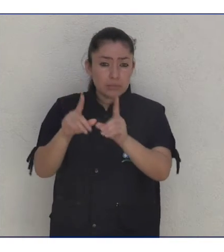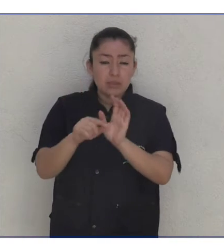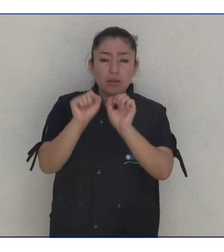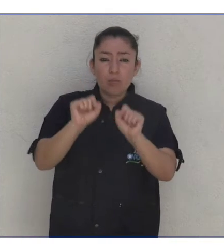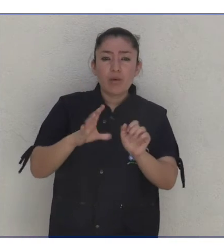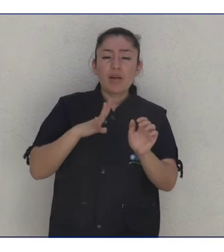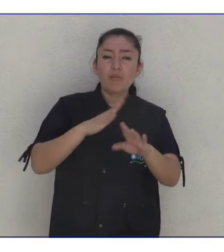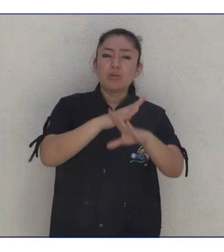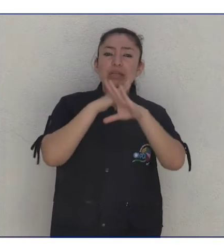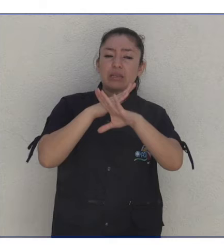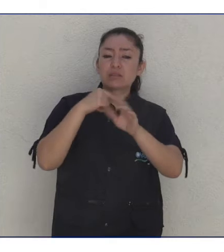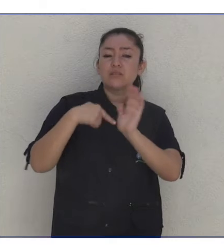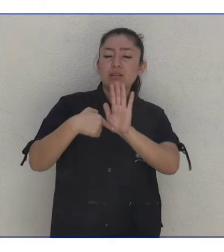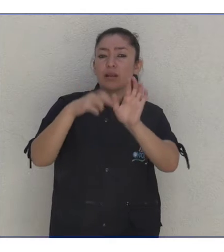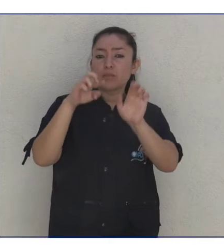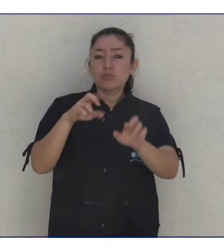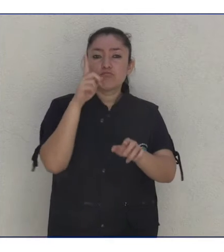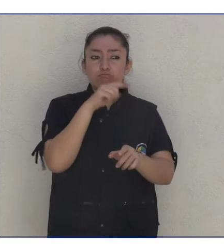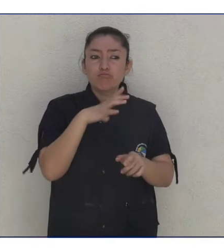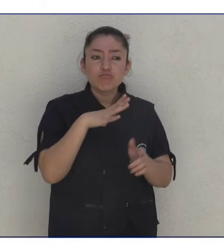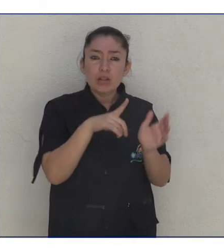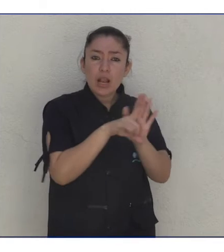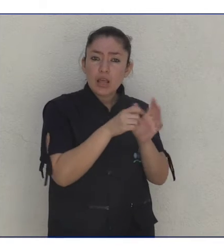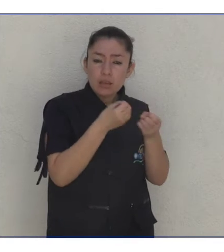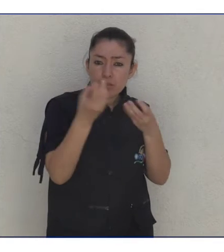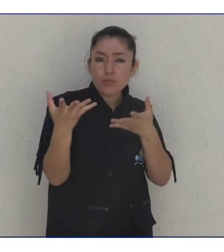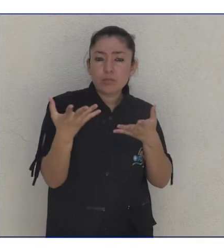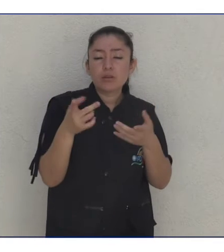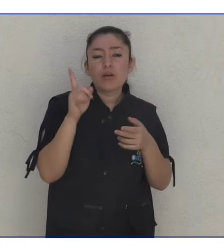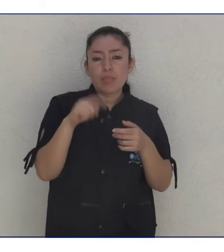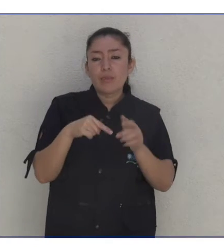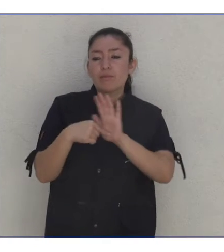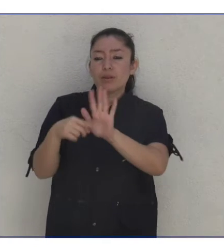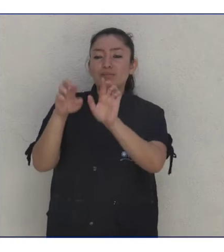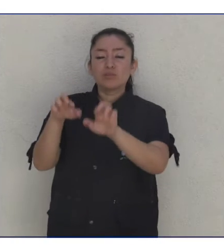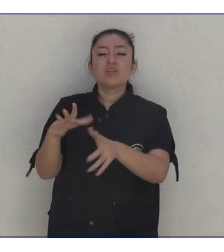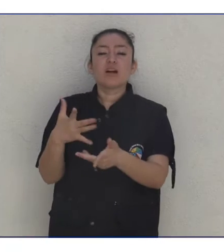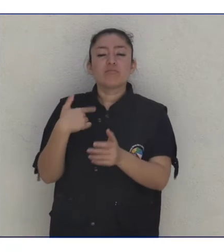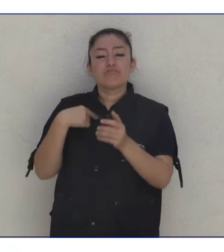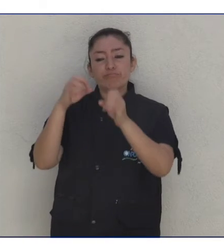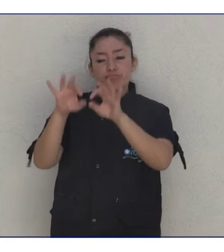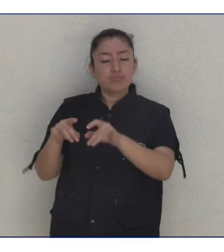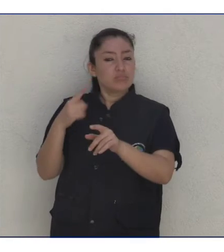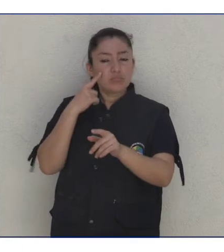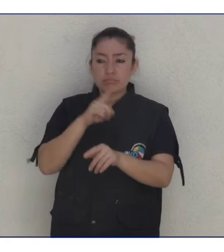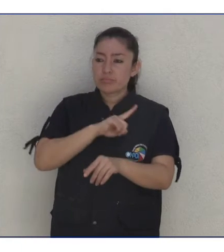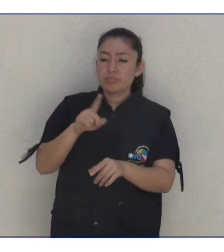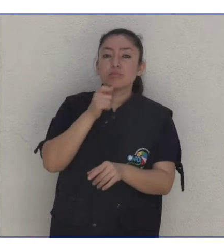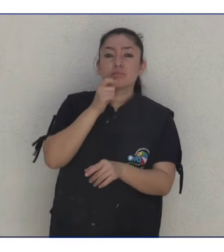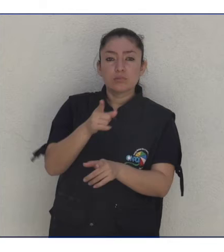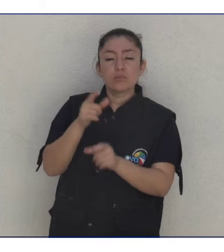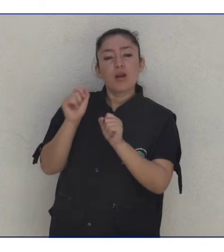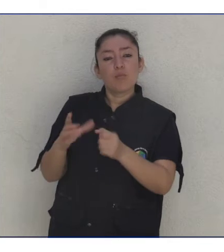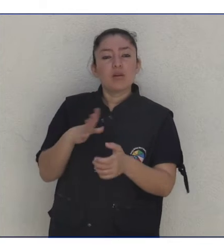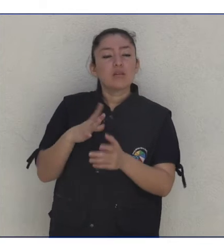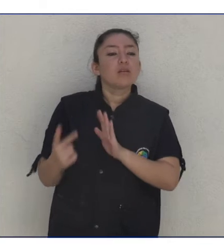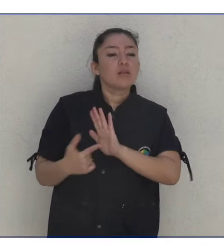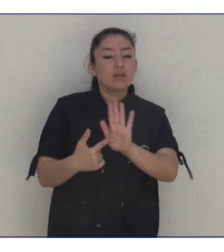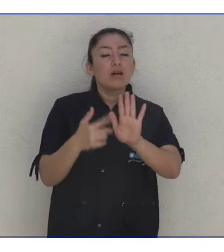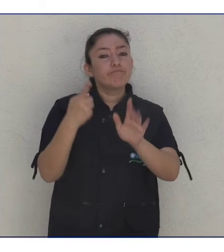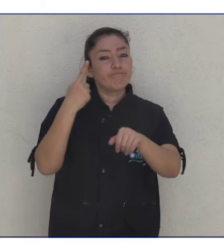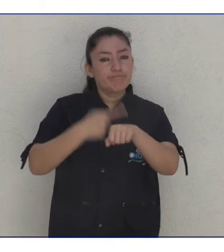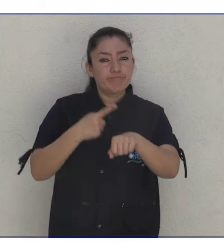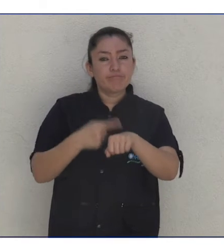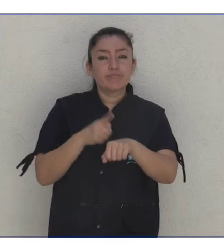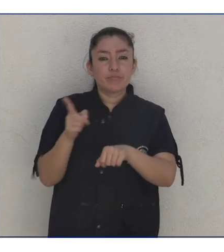presente ley sin contar con la autorización expresa por escrito del titular de los mismos y que no provenga de registros públicos, será